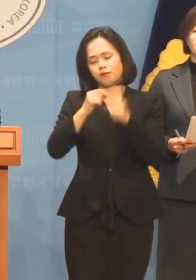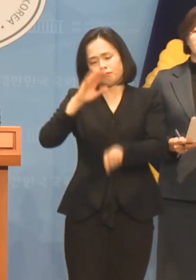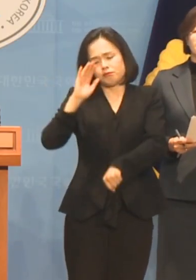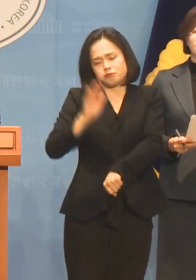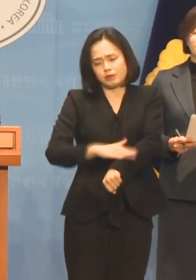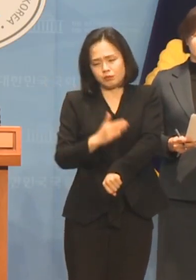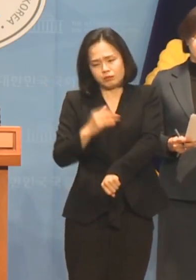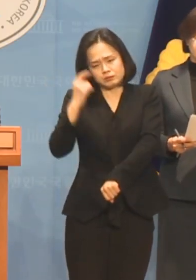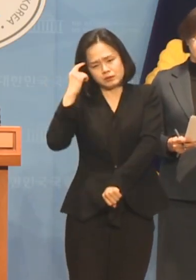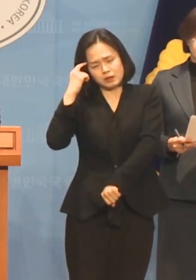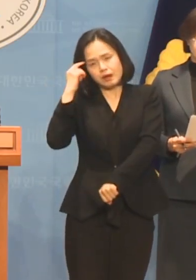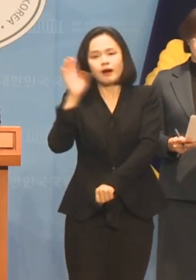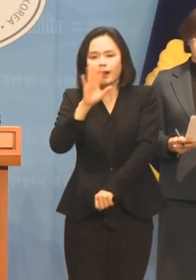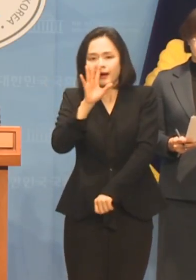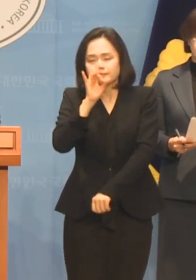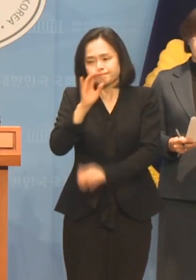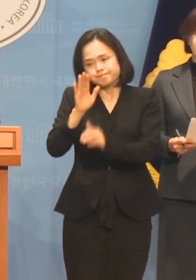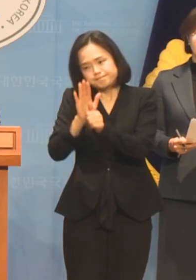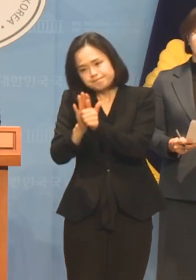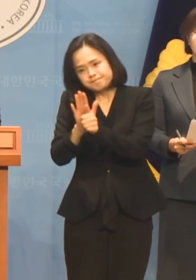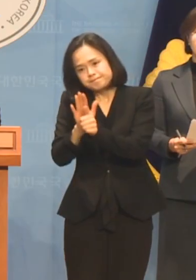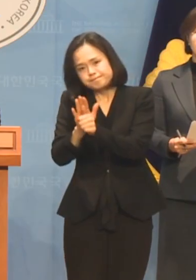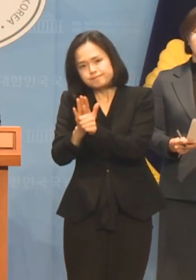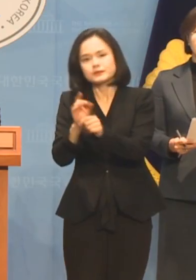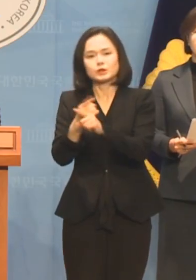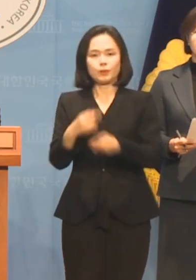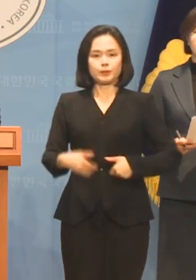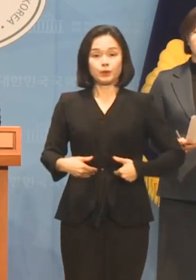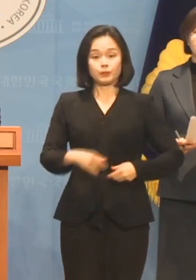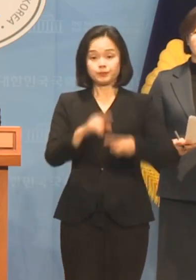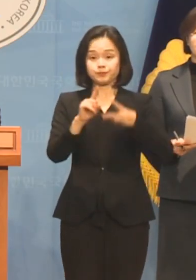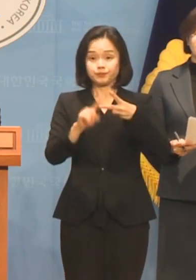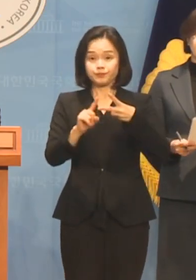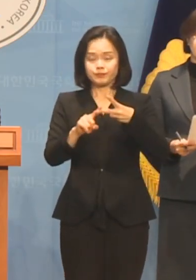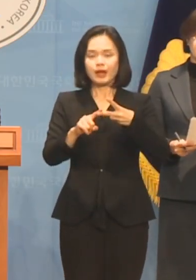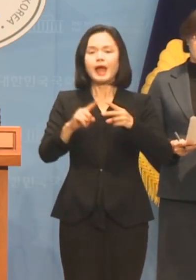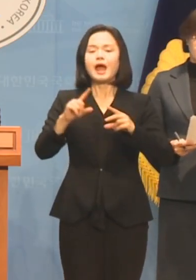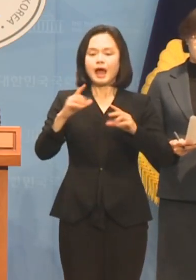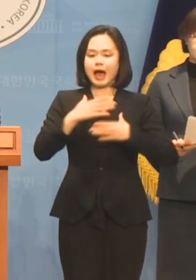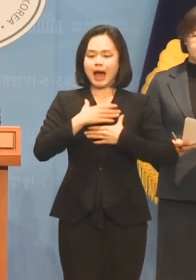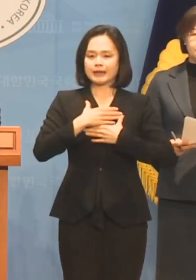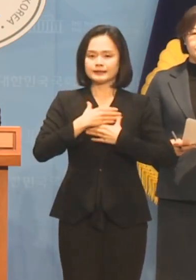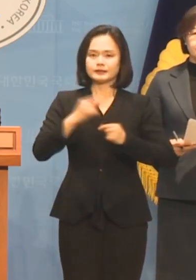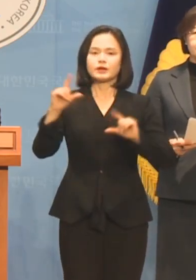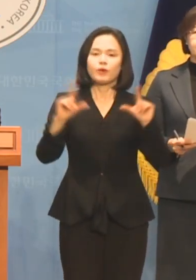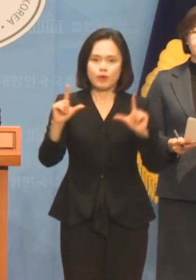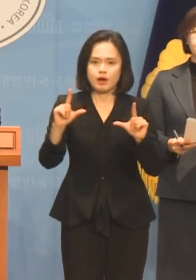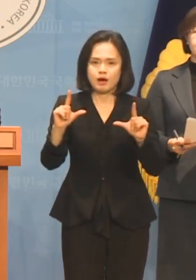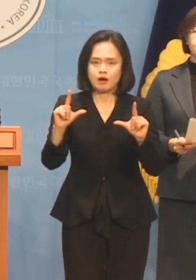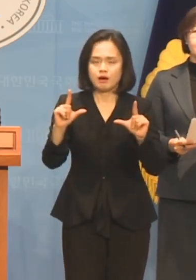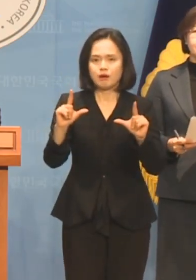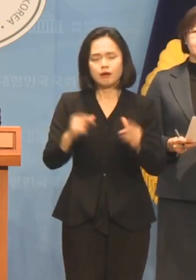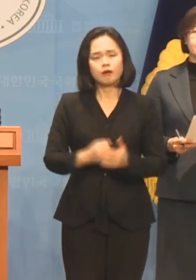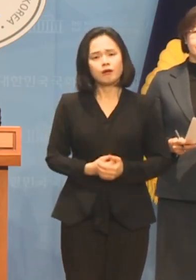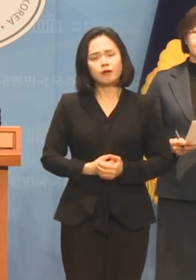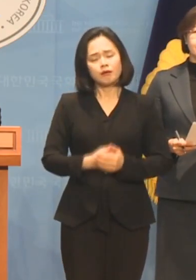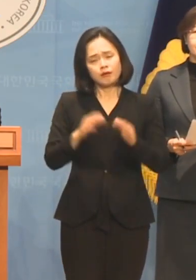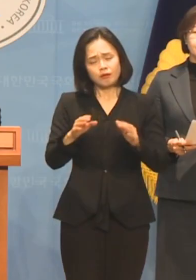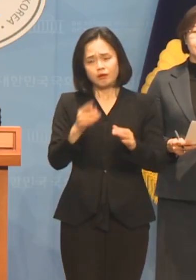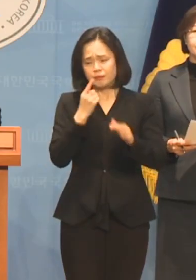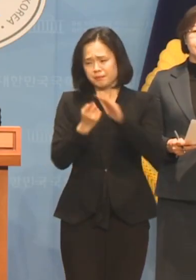것입니다. 둘째, 안정화. 계엄 사태로 인해 경험하는 불안, 공포, 분노, 수치심